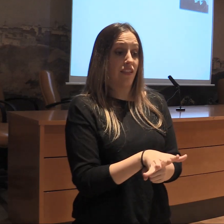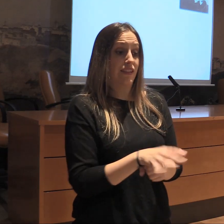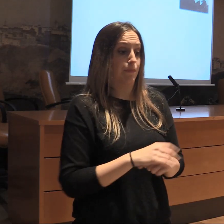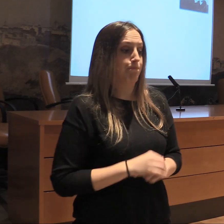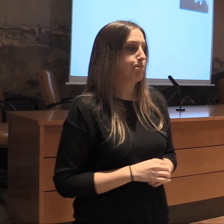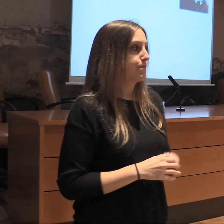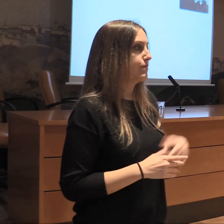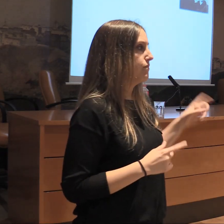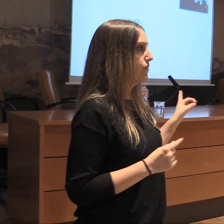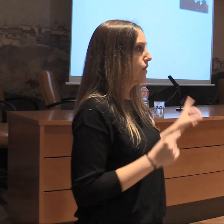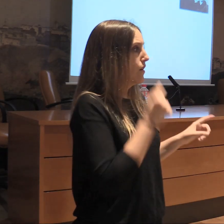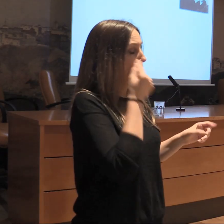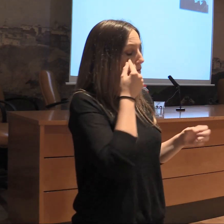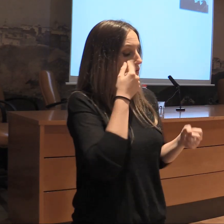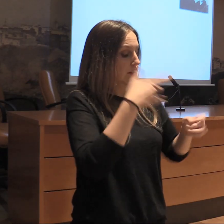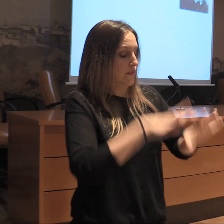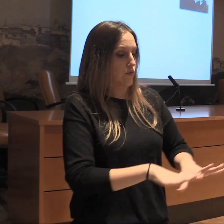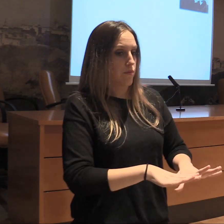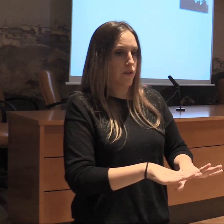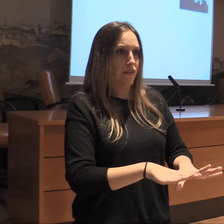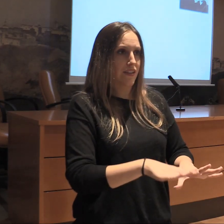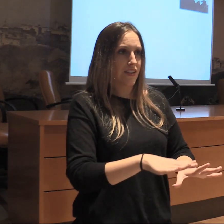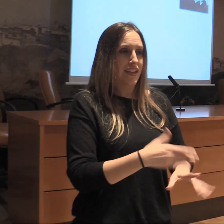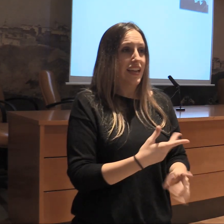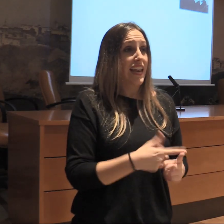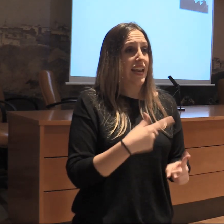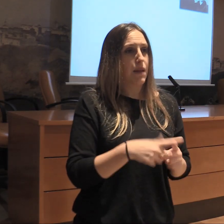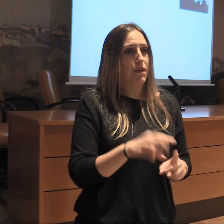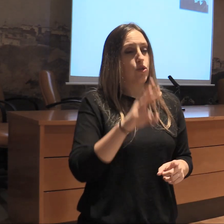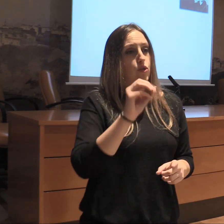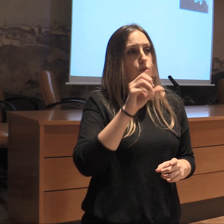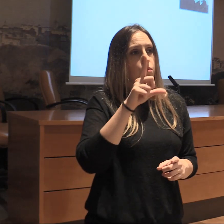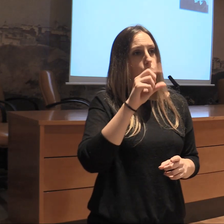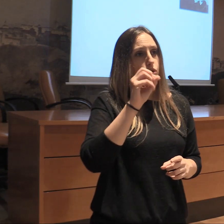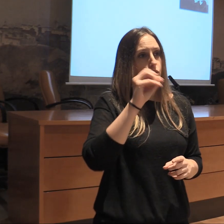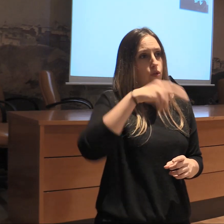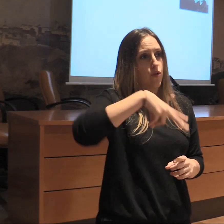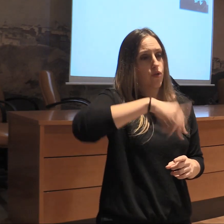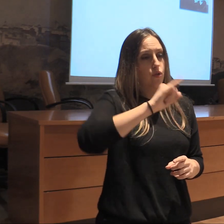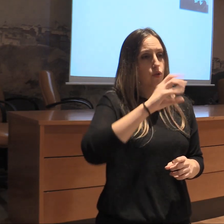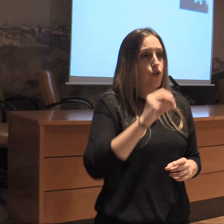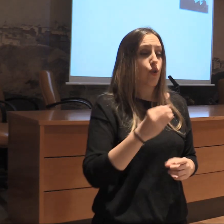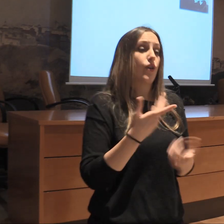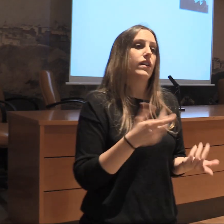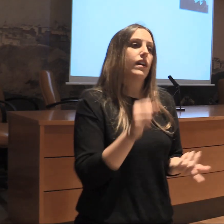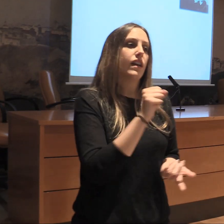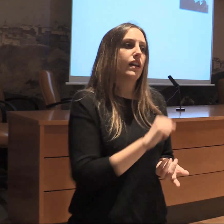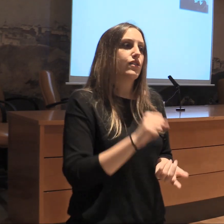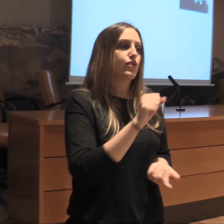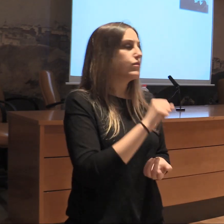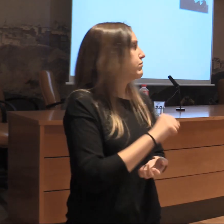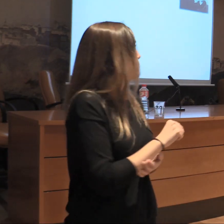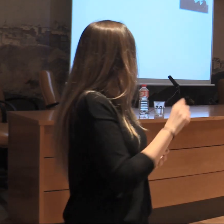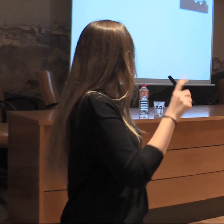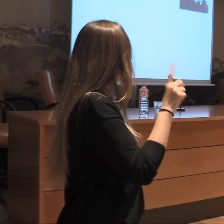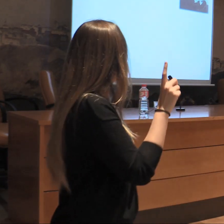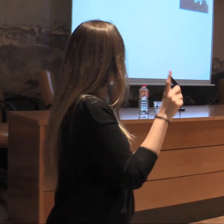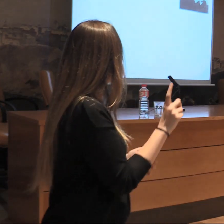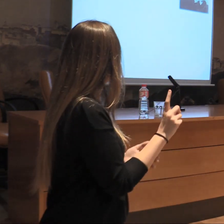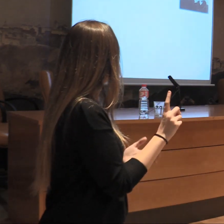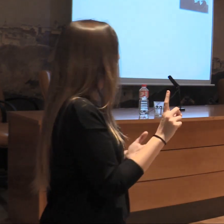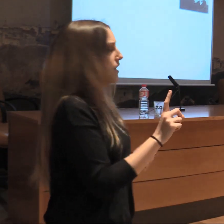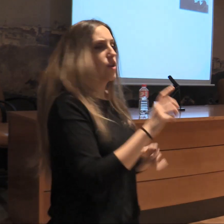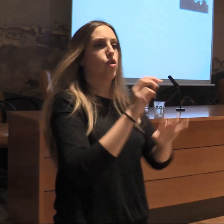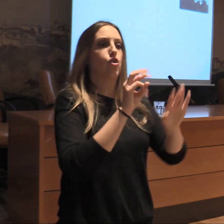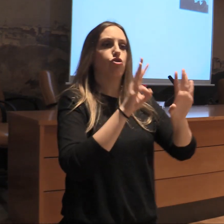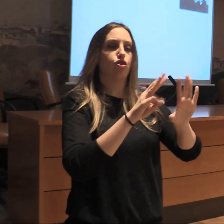Fue descubierto el elemento polonio en el año 1898 por María Sklodowska y Pierre Curie,